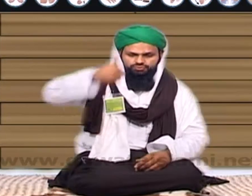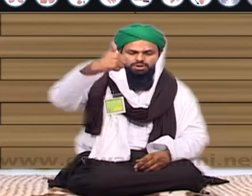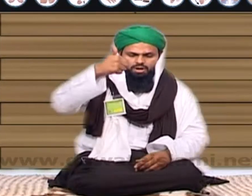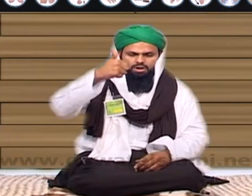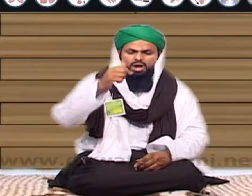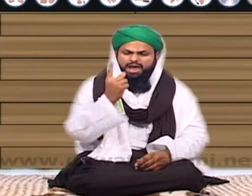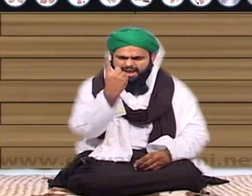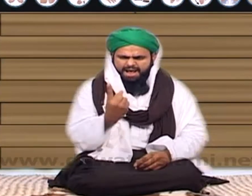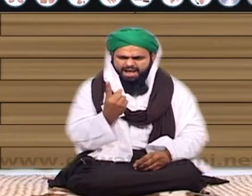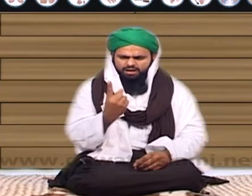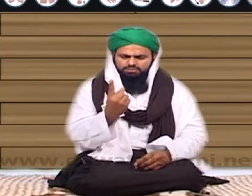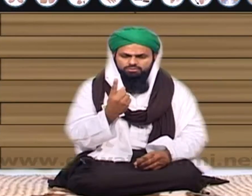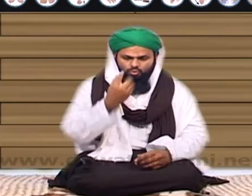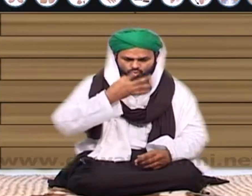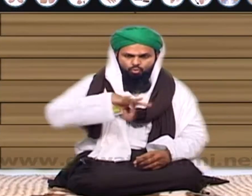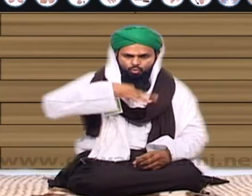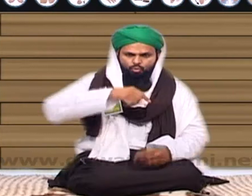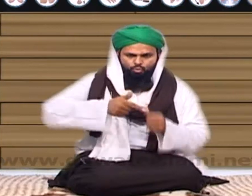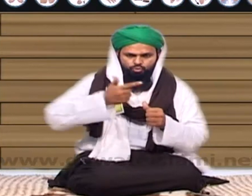آپ نہ صرف خود آئیں بلکہ دوسروں کو بھی لایا کریں۔